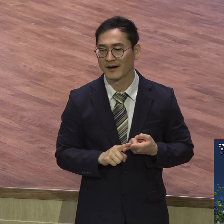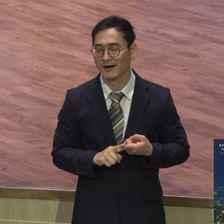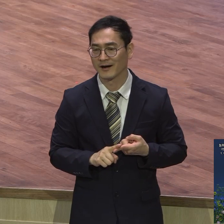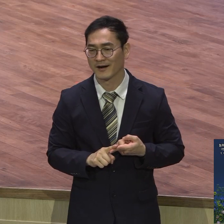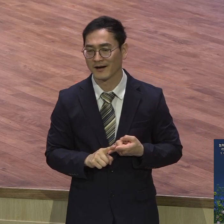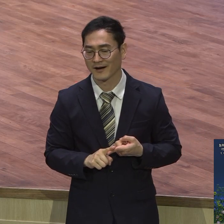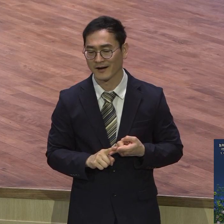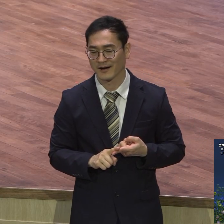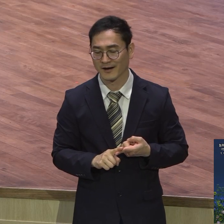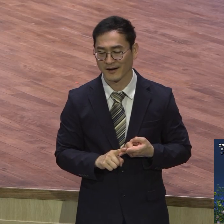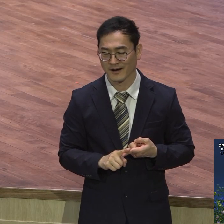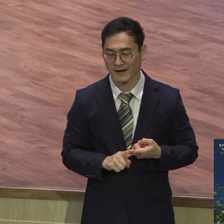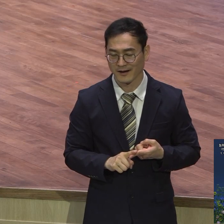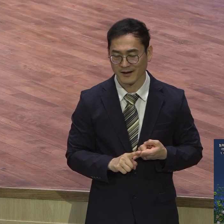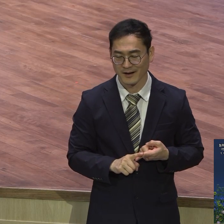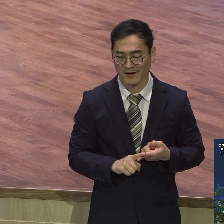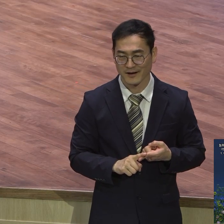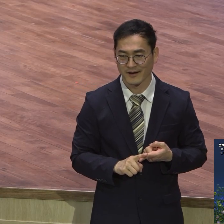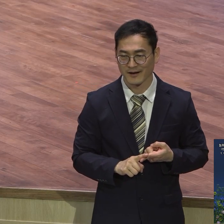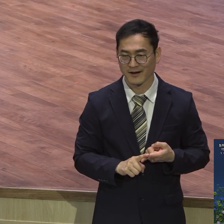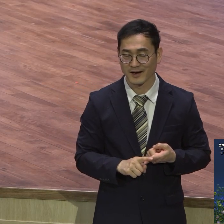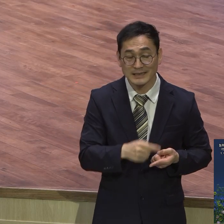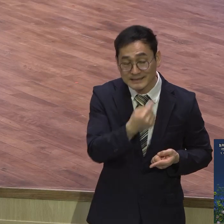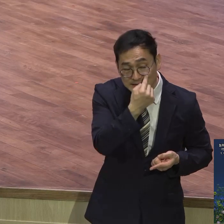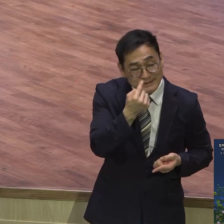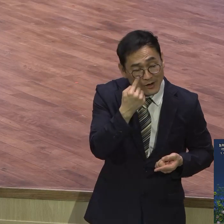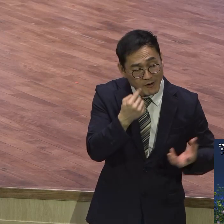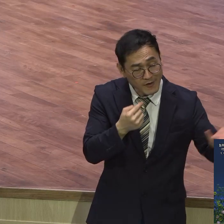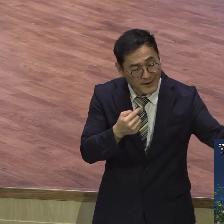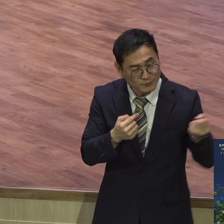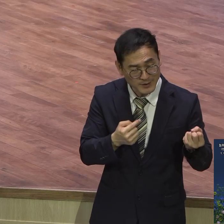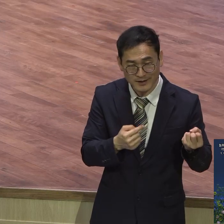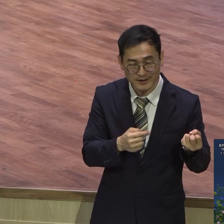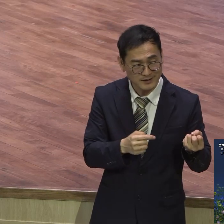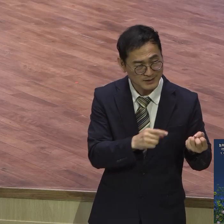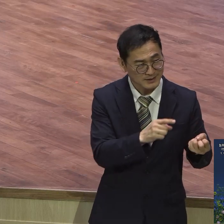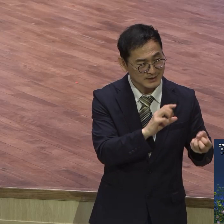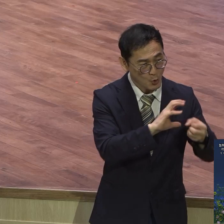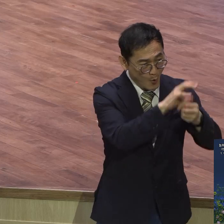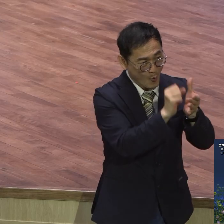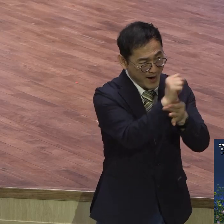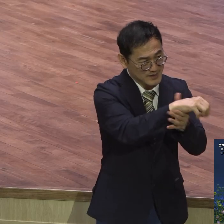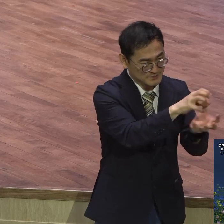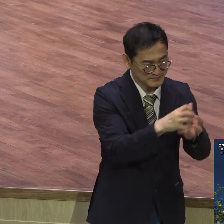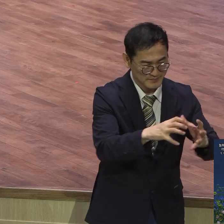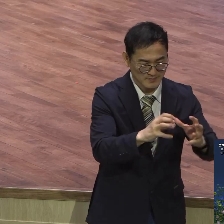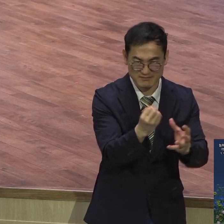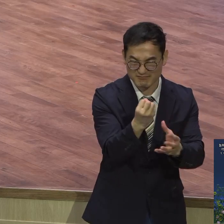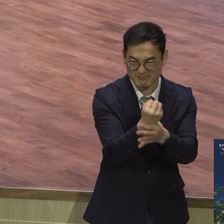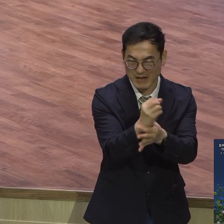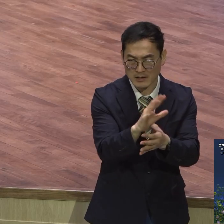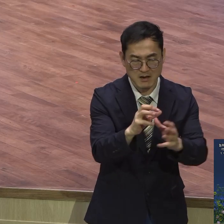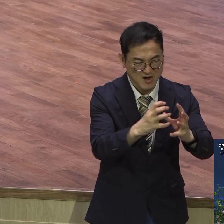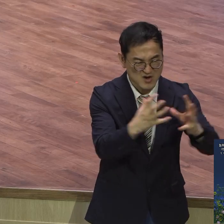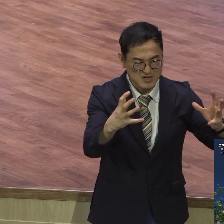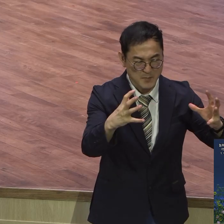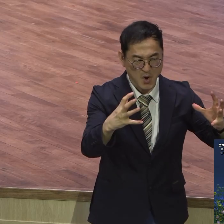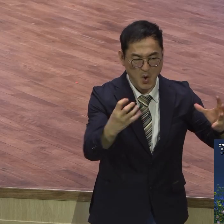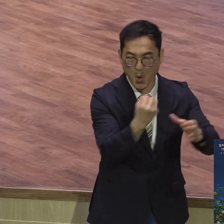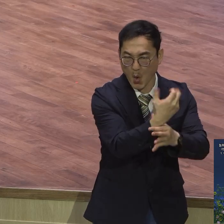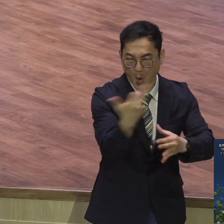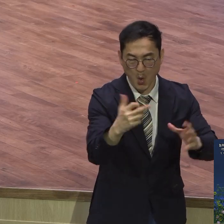그리고 그 증거로 가난한 땅에 있는 과일을 보십시오. 어마어마한 큰 과일을 과일 하나만 봐도 정말